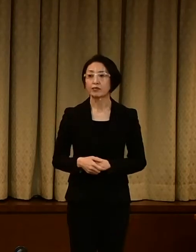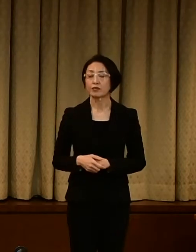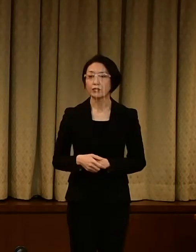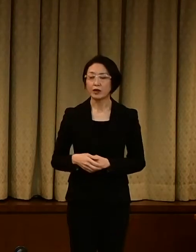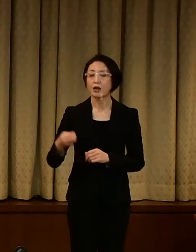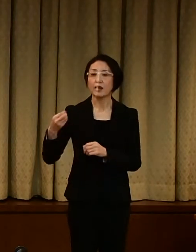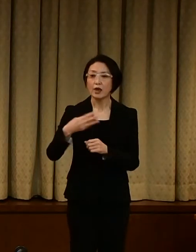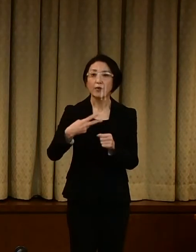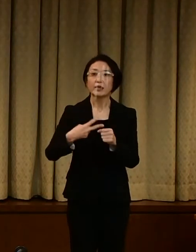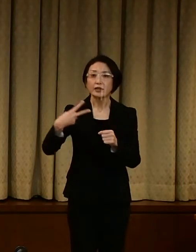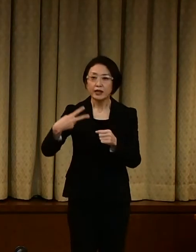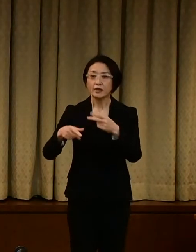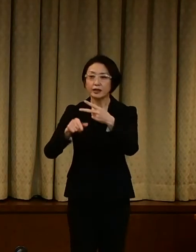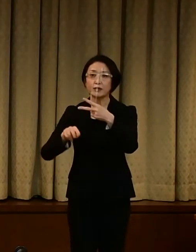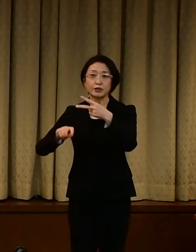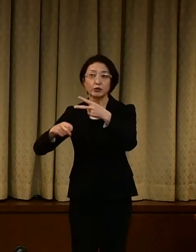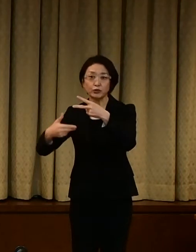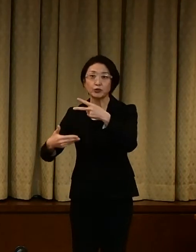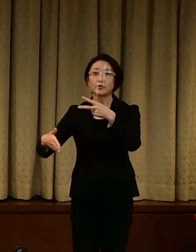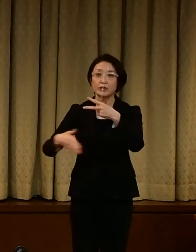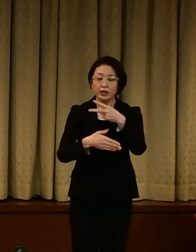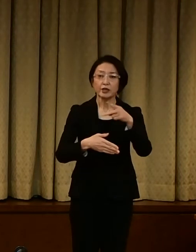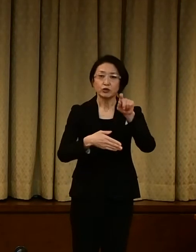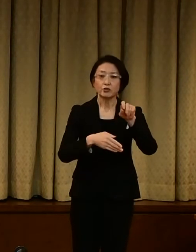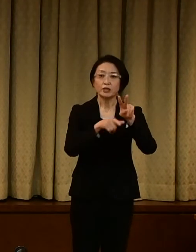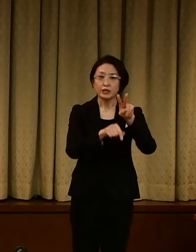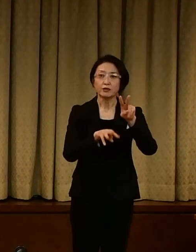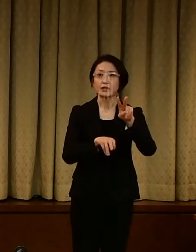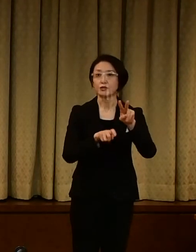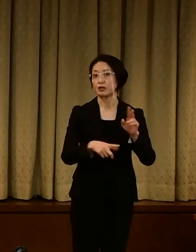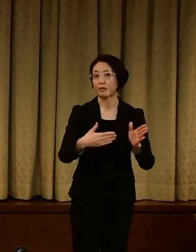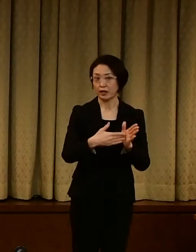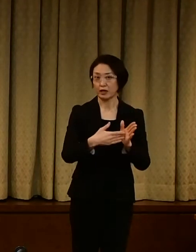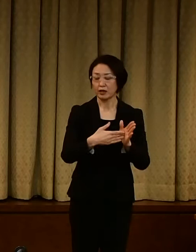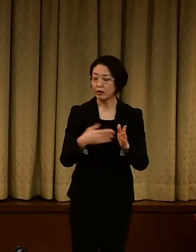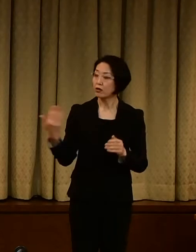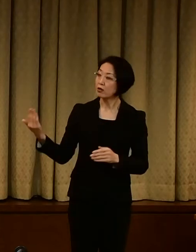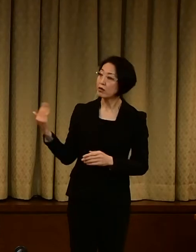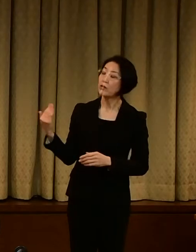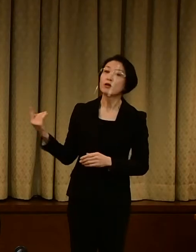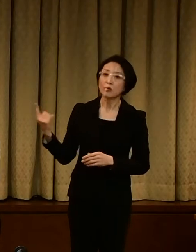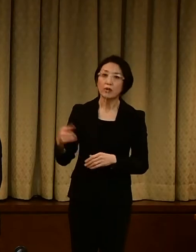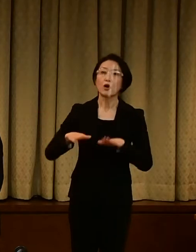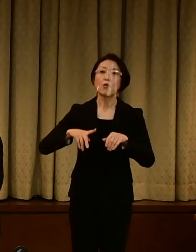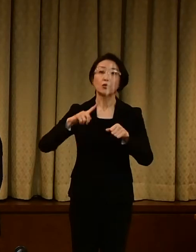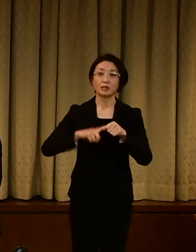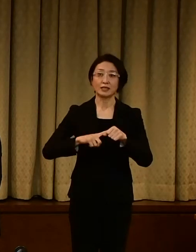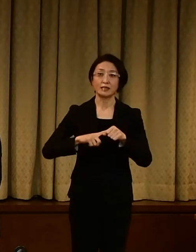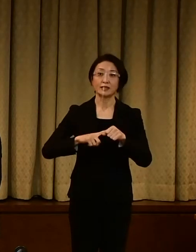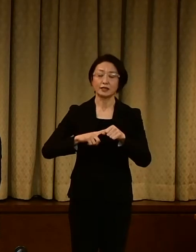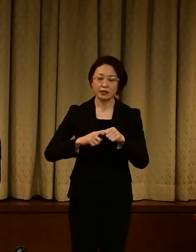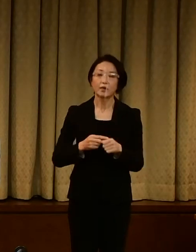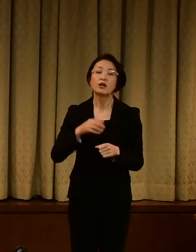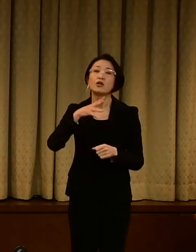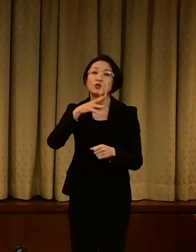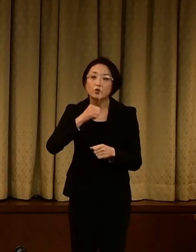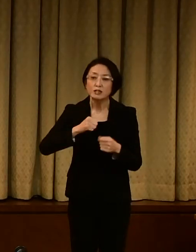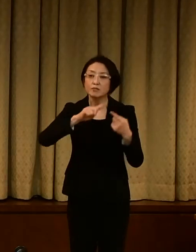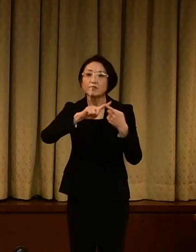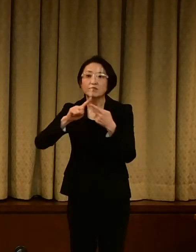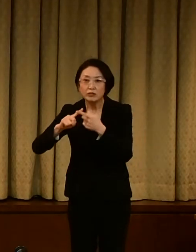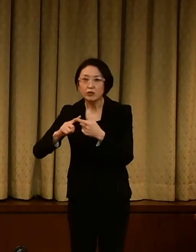令和2年の2月29日から12月31日は、そしてこれ今年明けてからの年代別の患者発生数であります